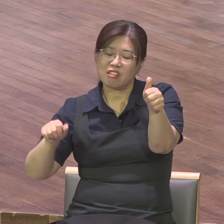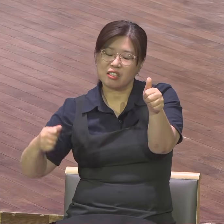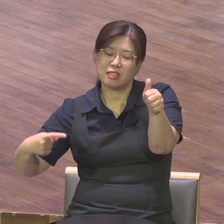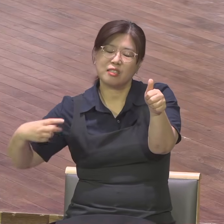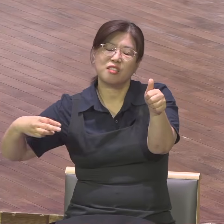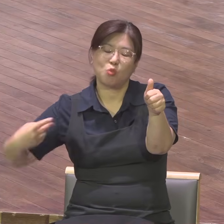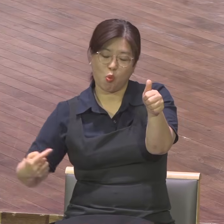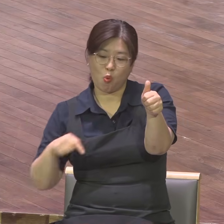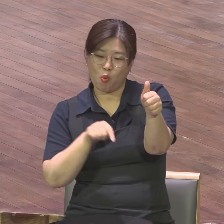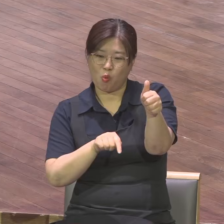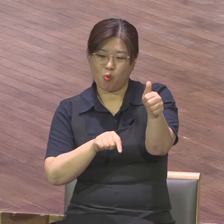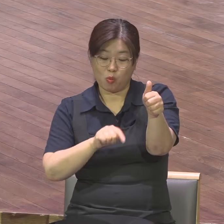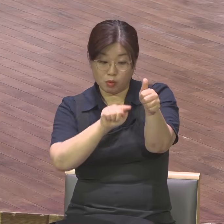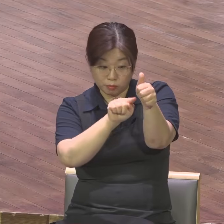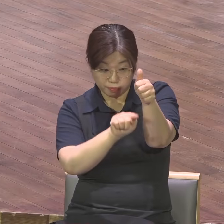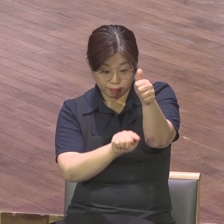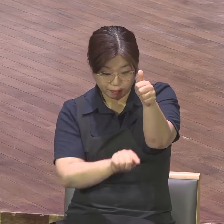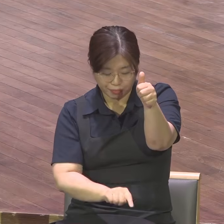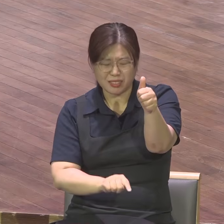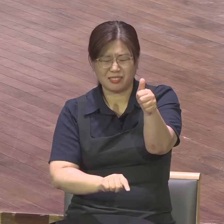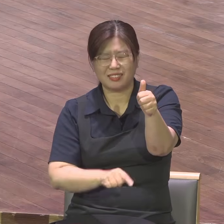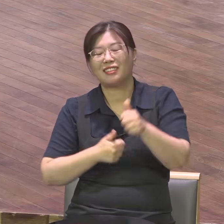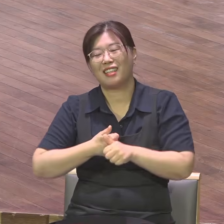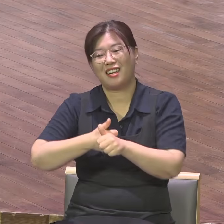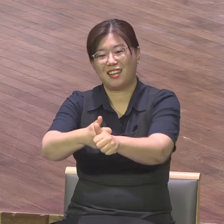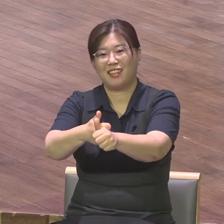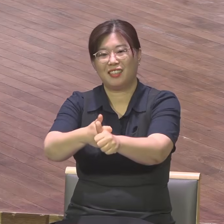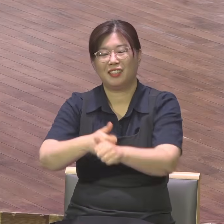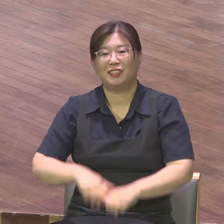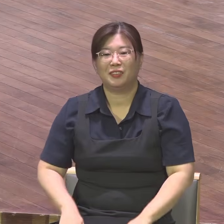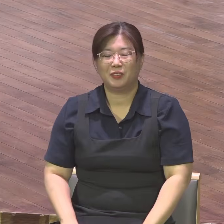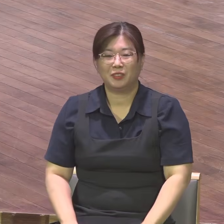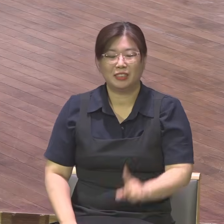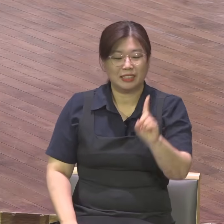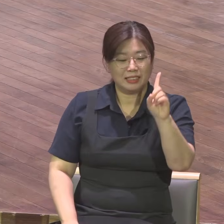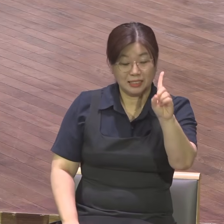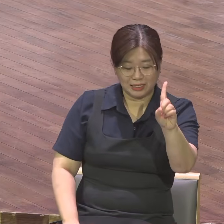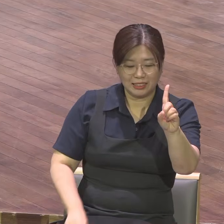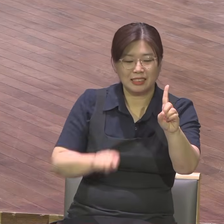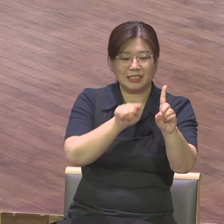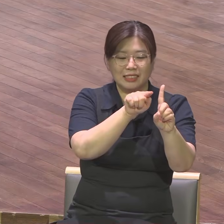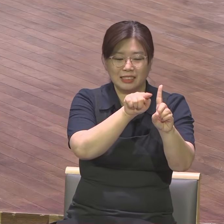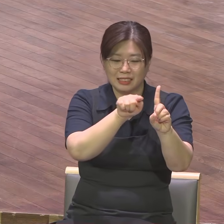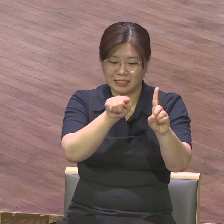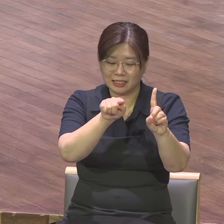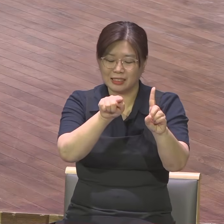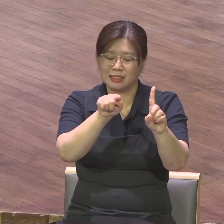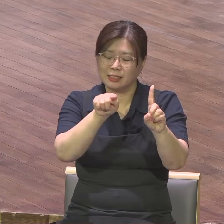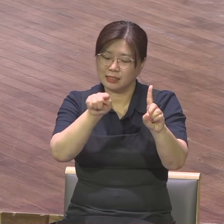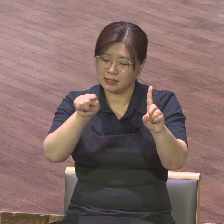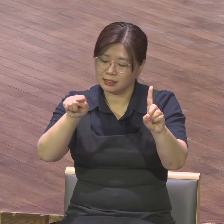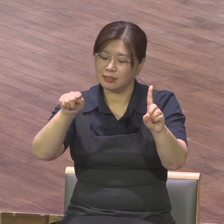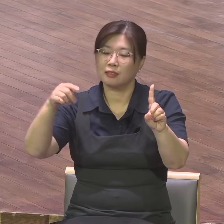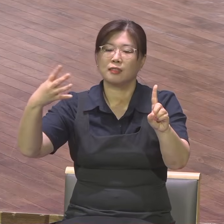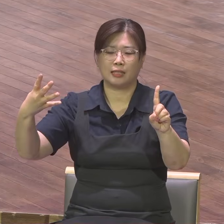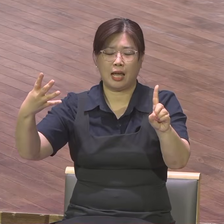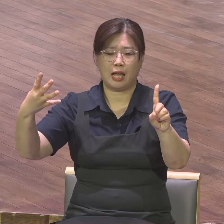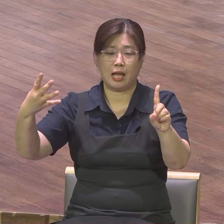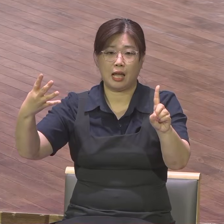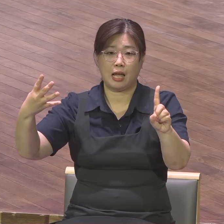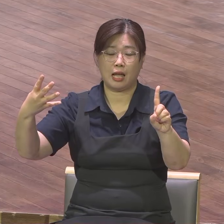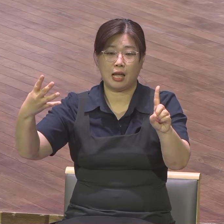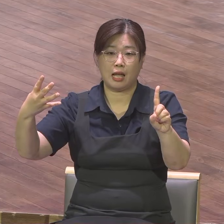그래서 에레미야 이 애가서는 1장, 2장, 4장이 이 형식으로 되어 있고 3장